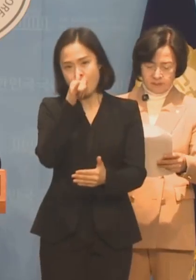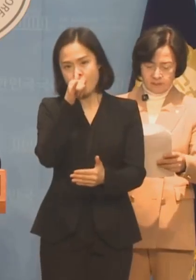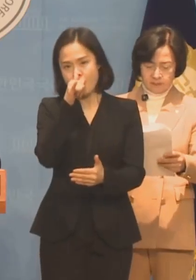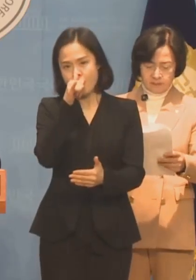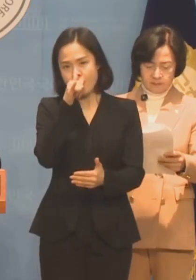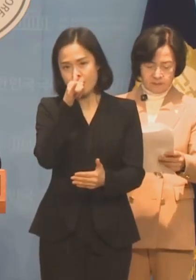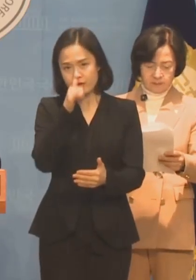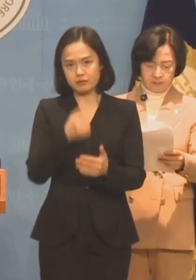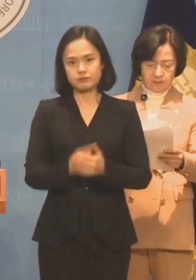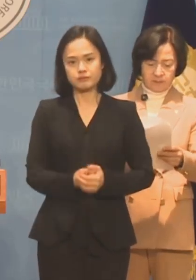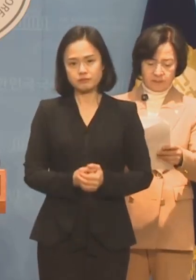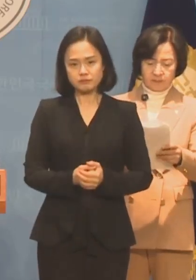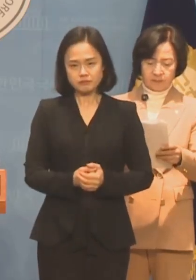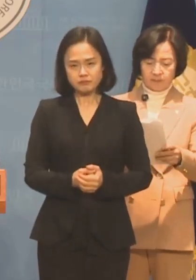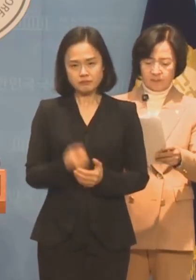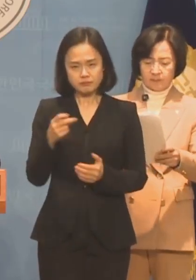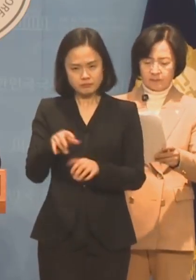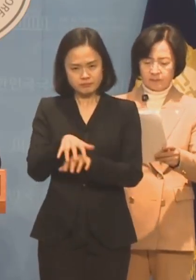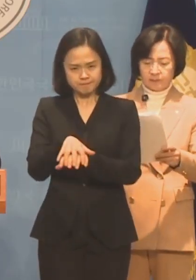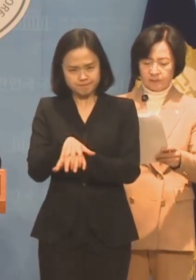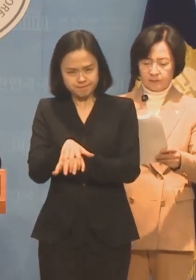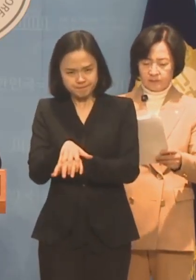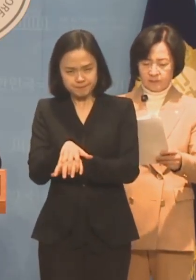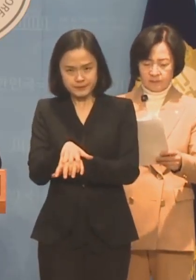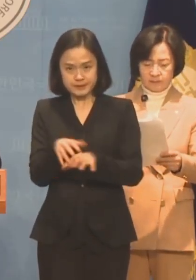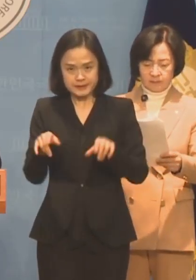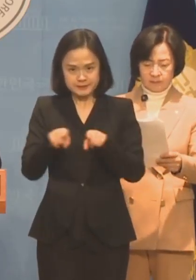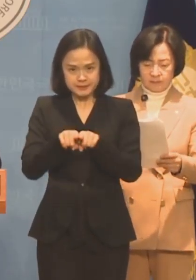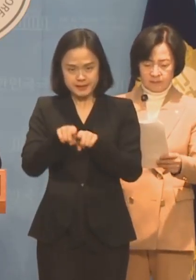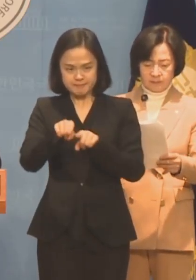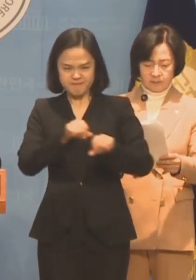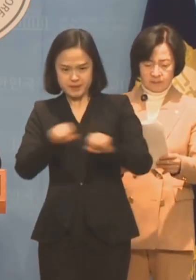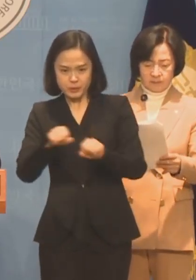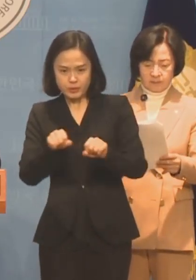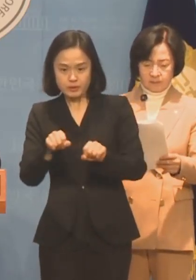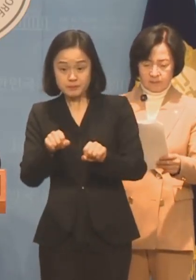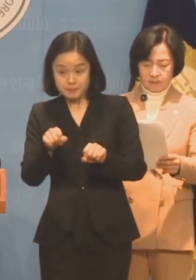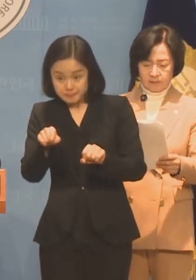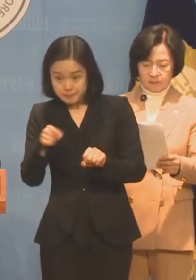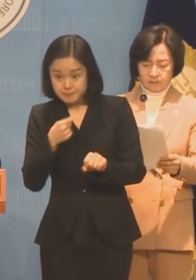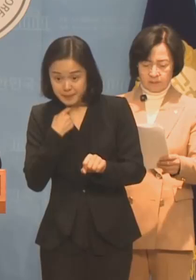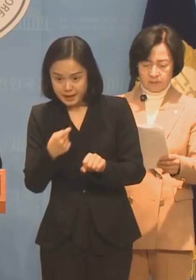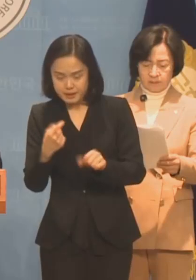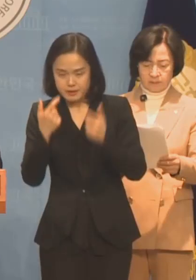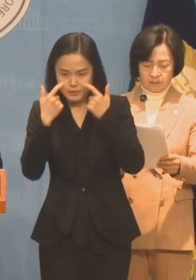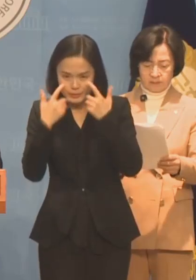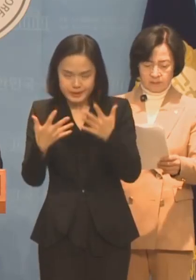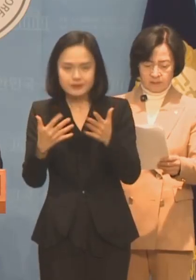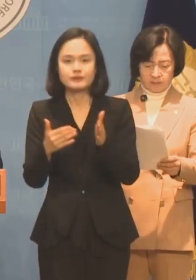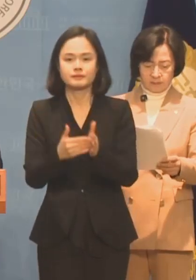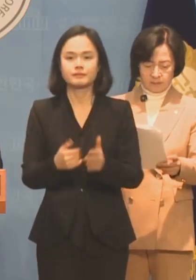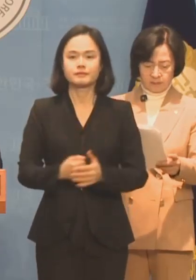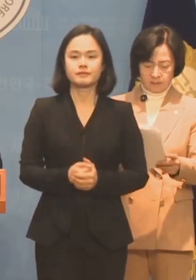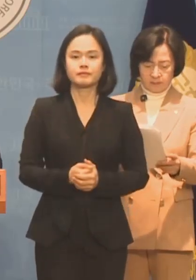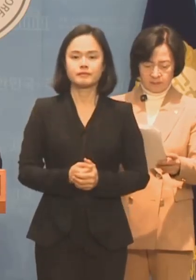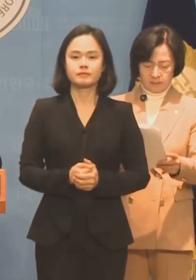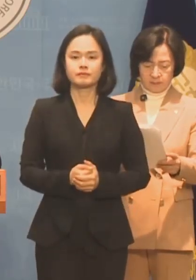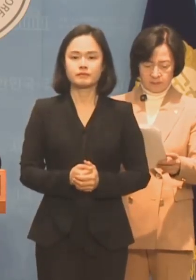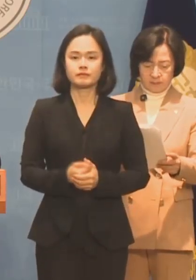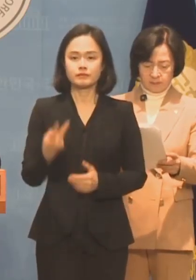의심 정황도 드러났습니다. 지난 2024년 3월 김용현 경호처장